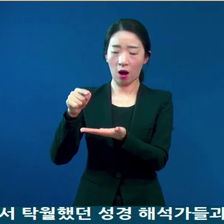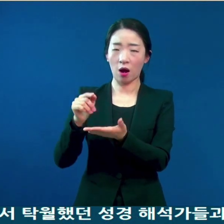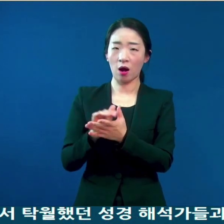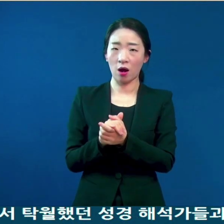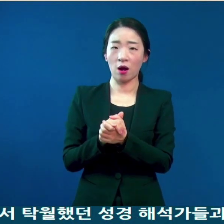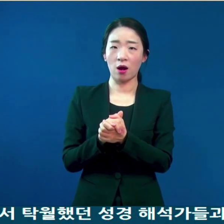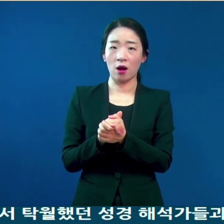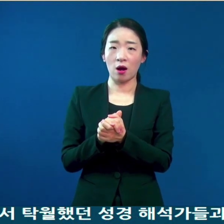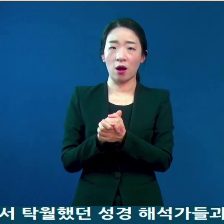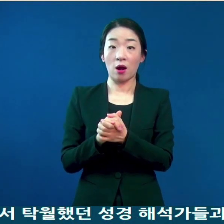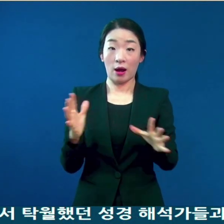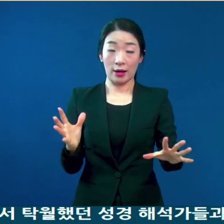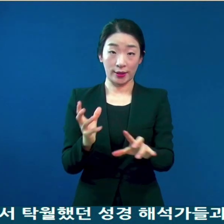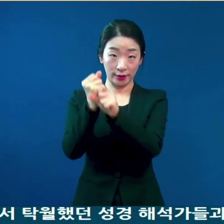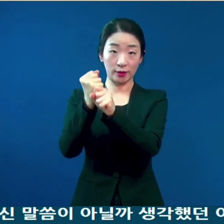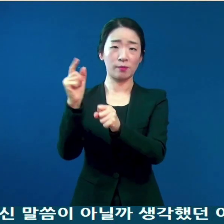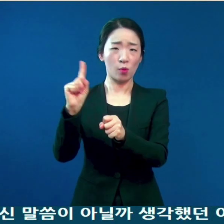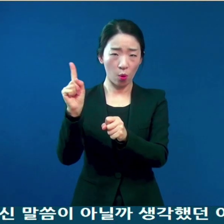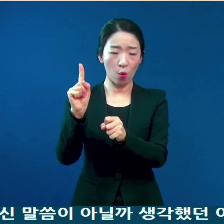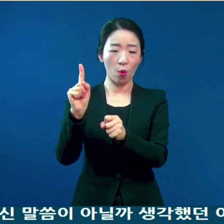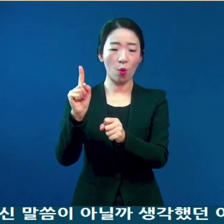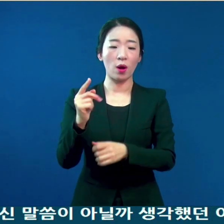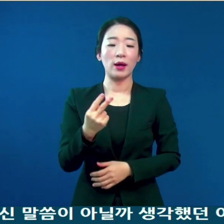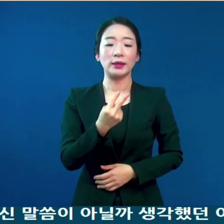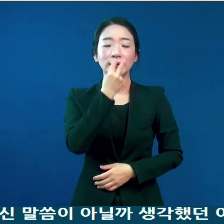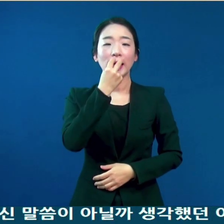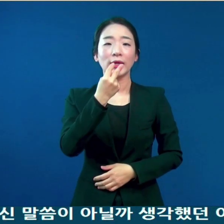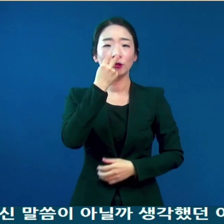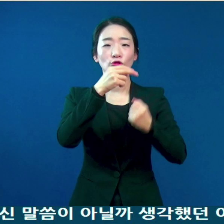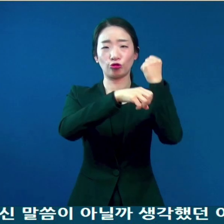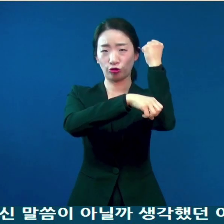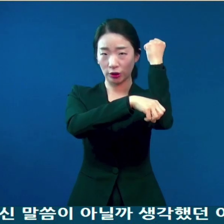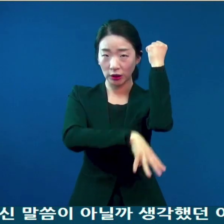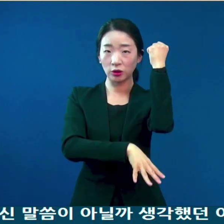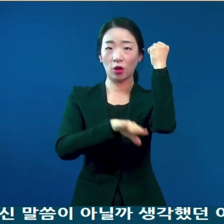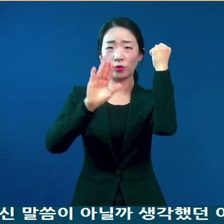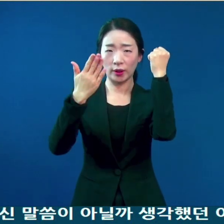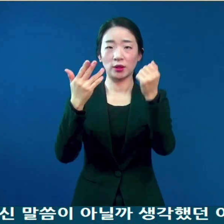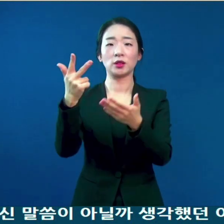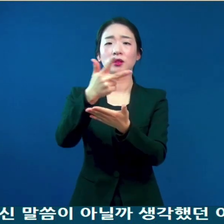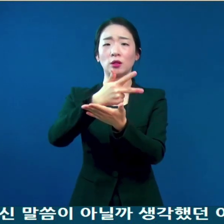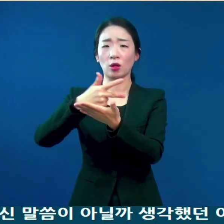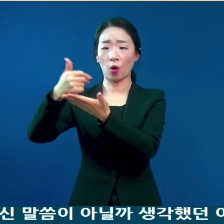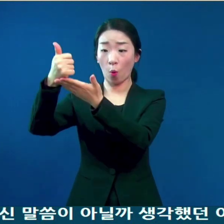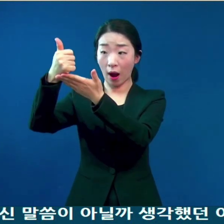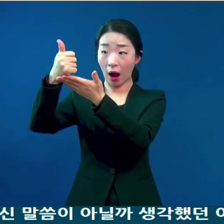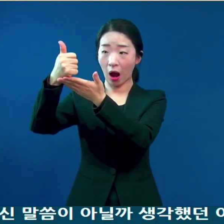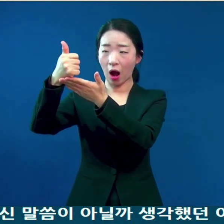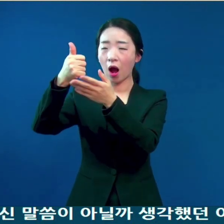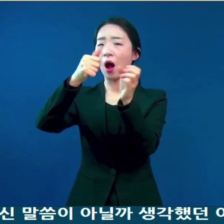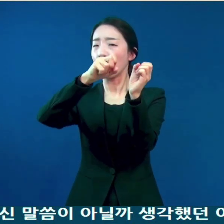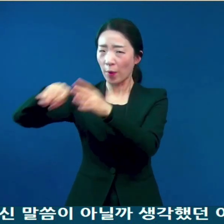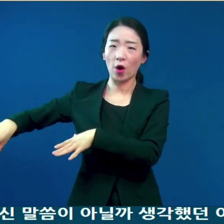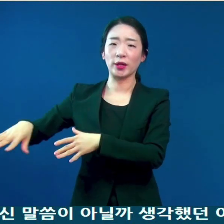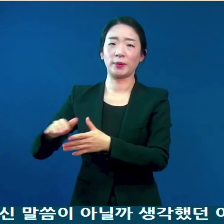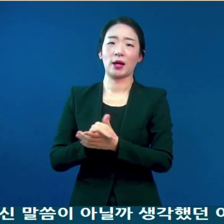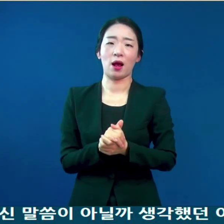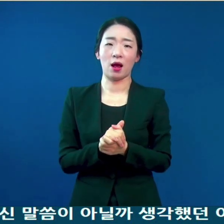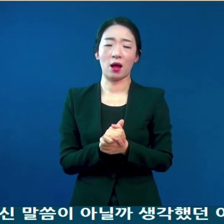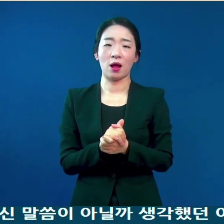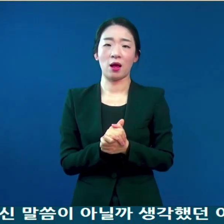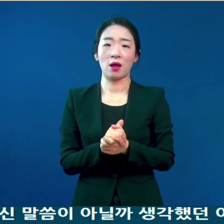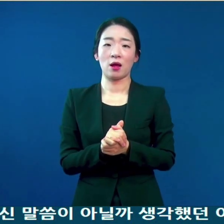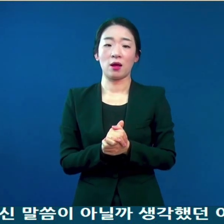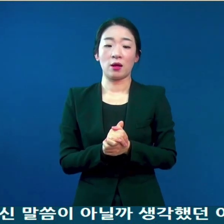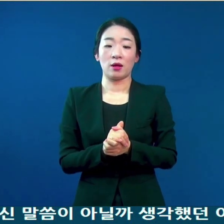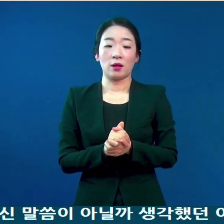것 같아요. 핵심은 생수의 근원이신 여호와를 버림이라, 이렇게 설명한 거죠.